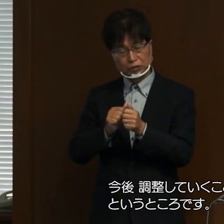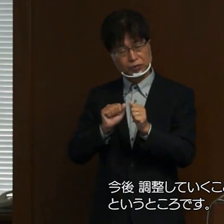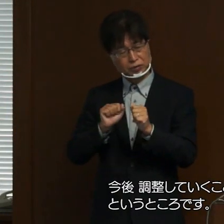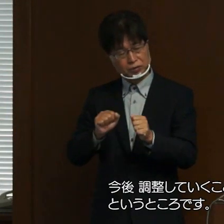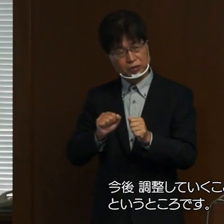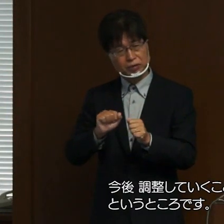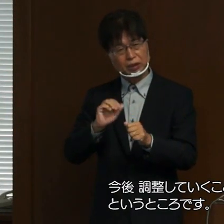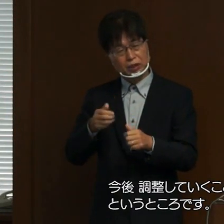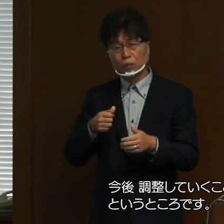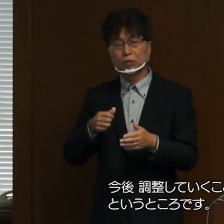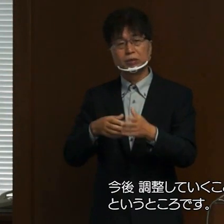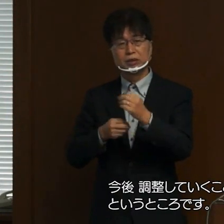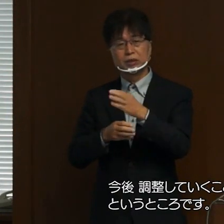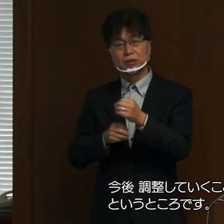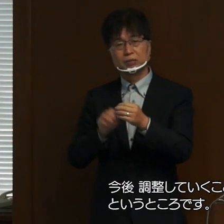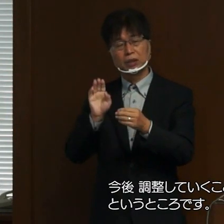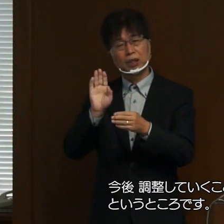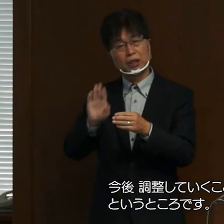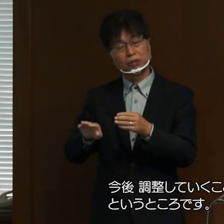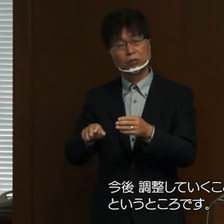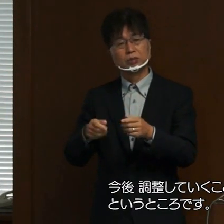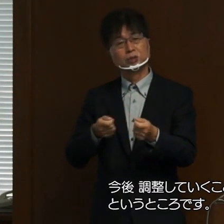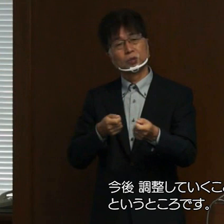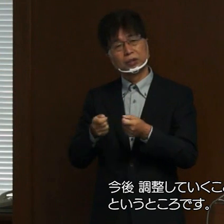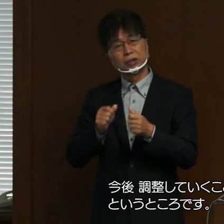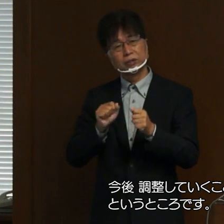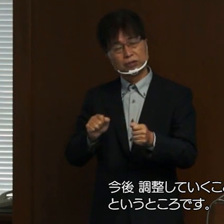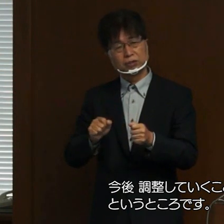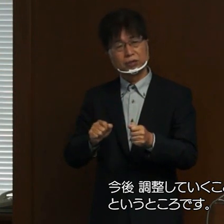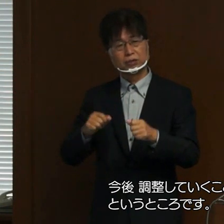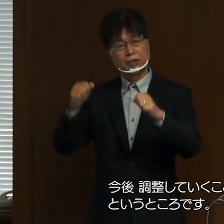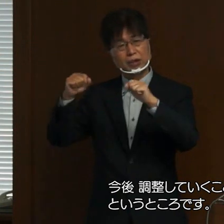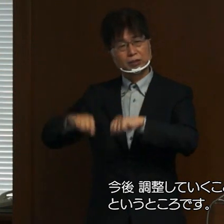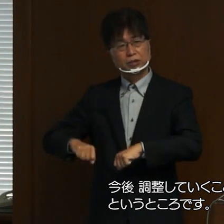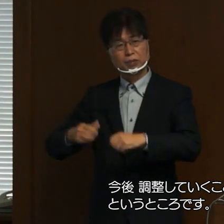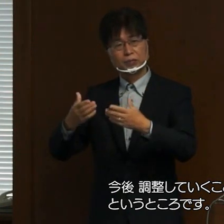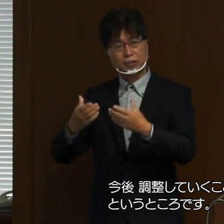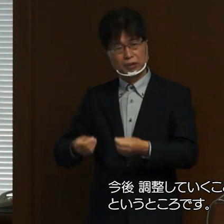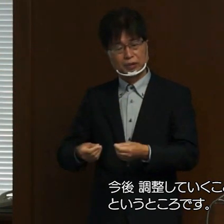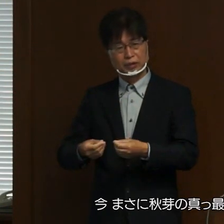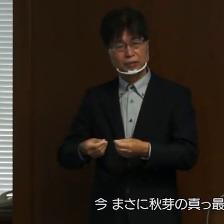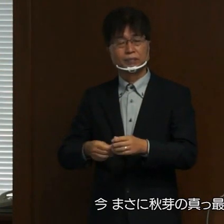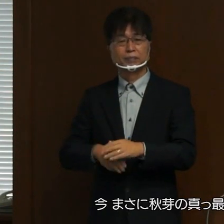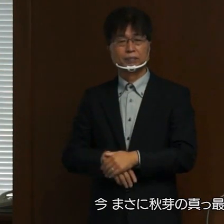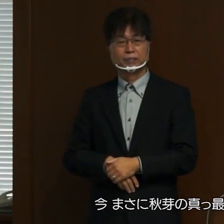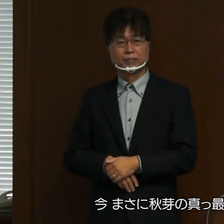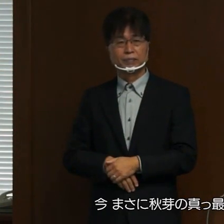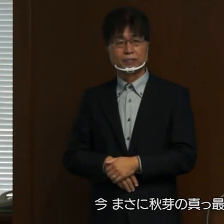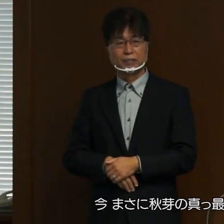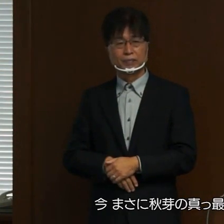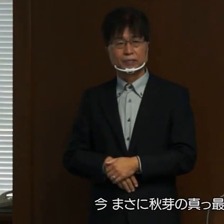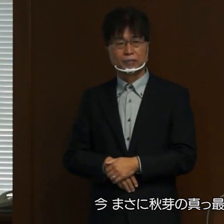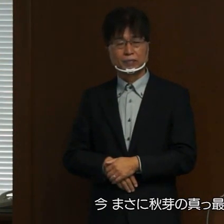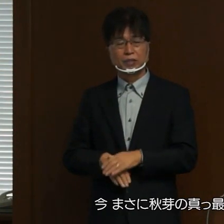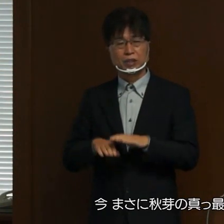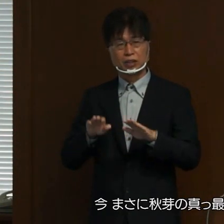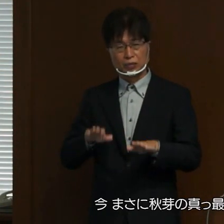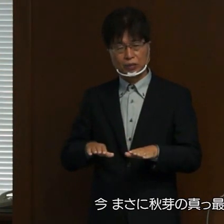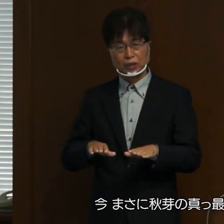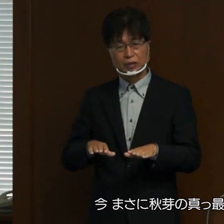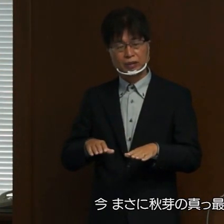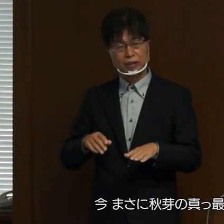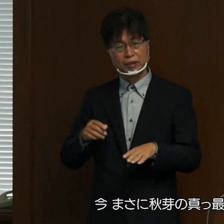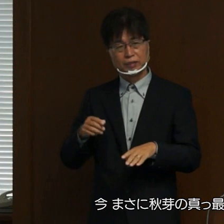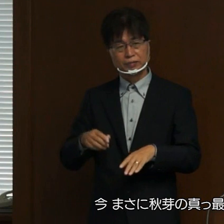整していくことが確認されましたというところまでです。で今まさに秋目の真っ最